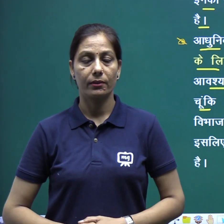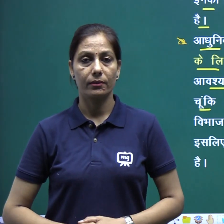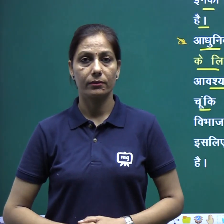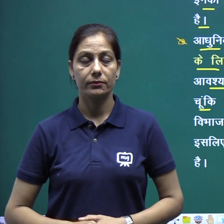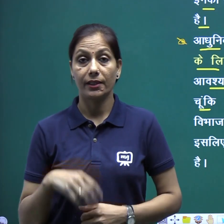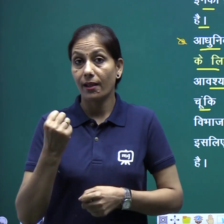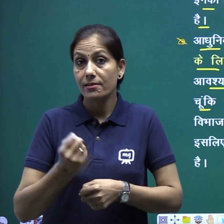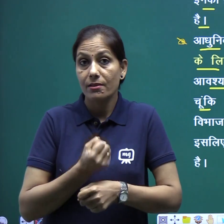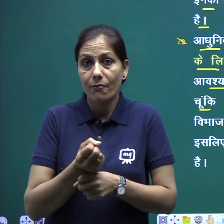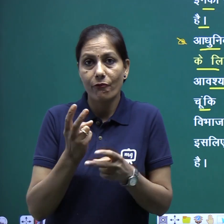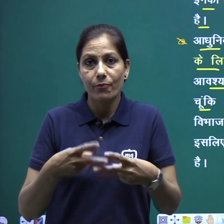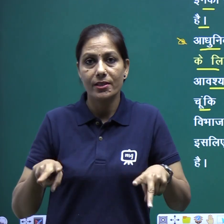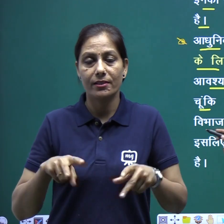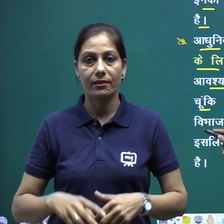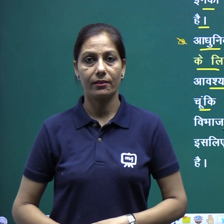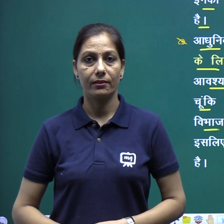श्रम विभाजन का ही